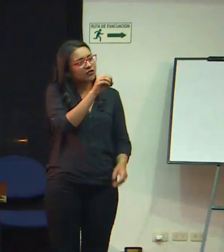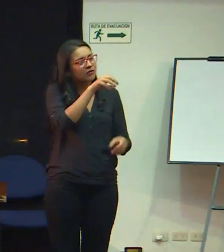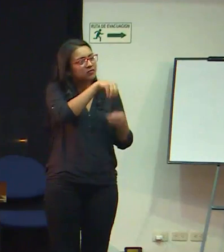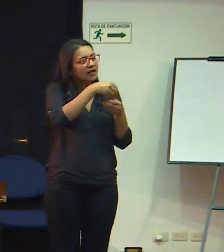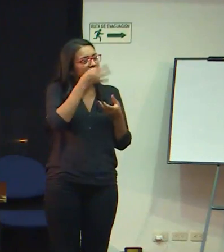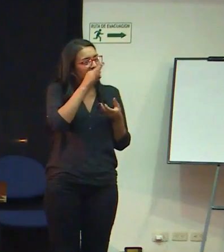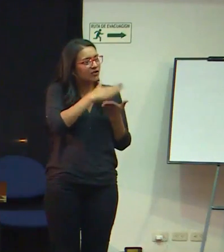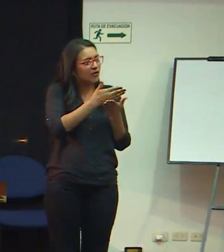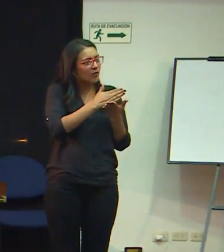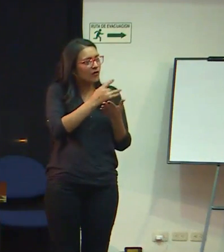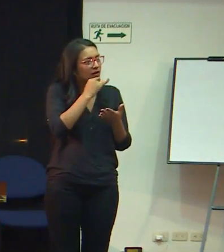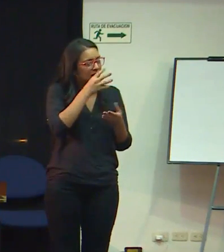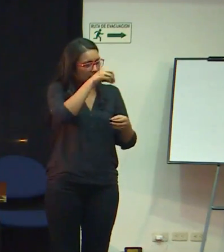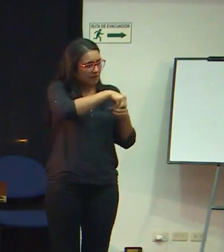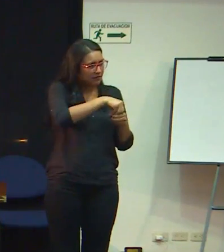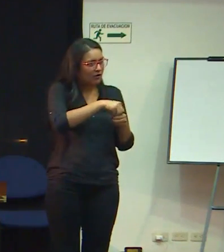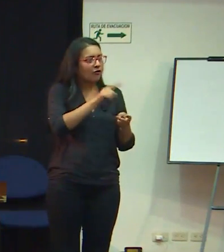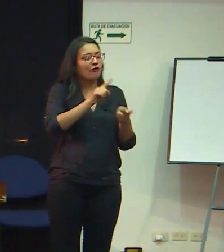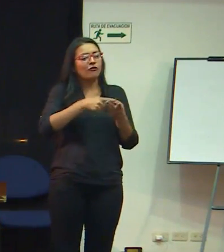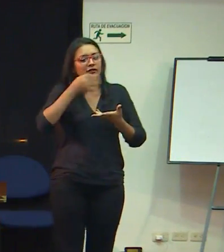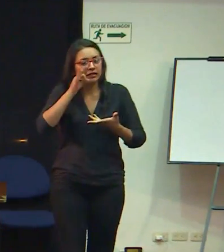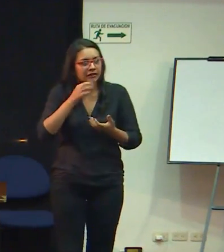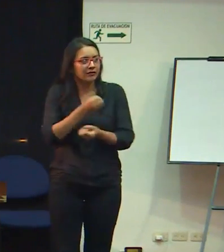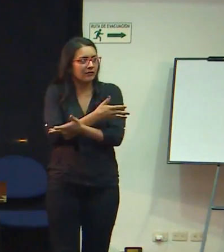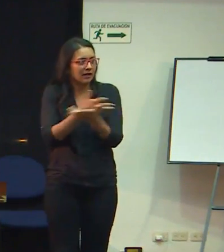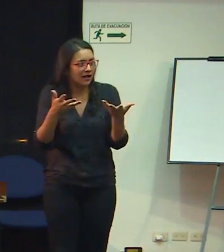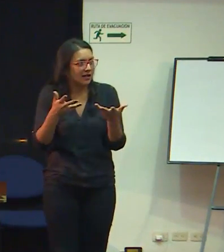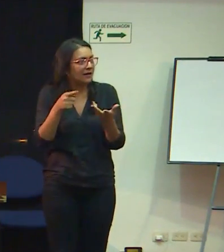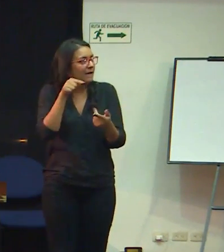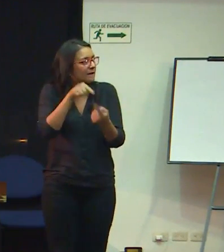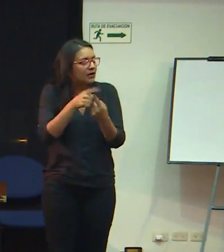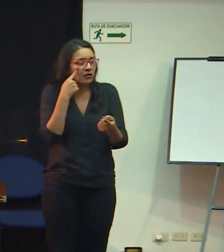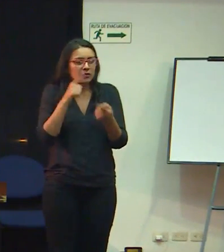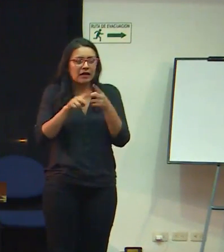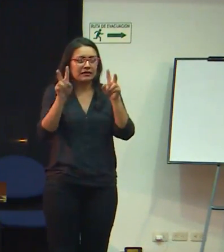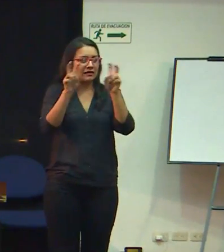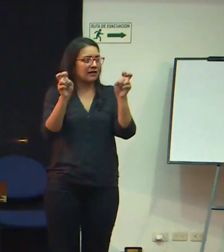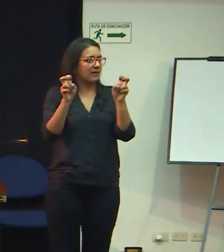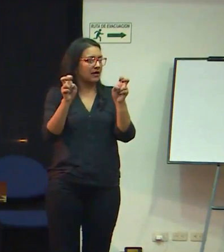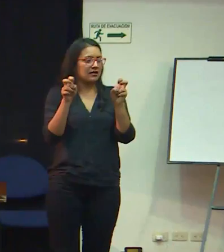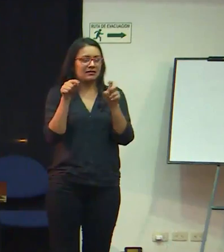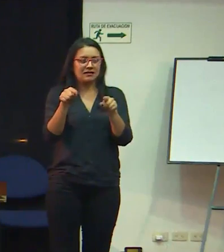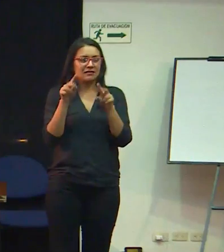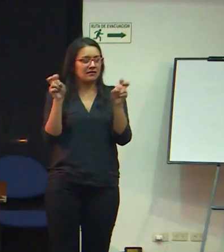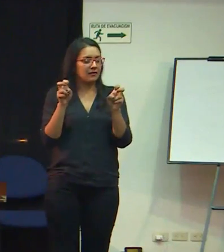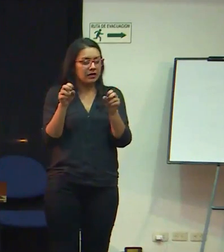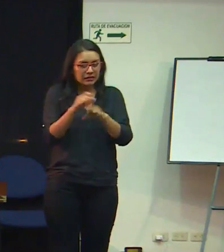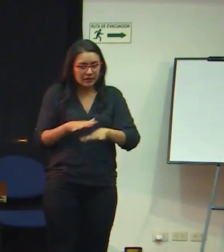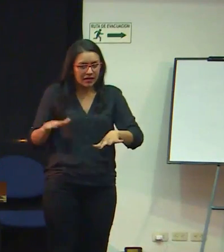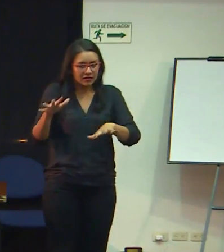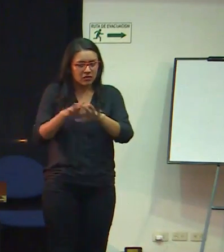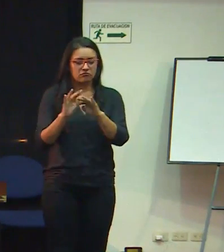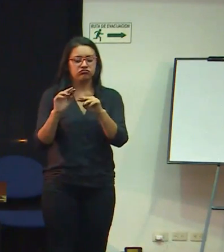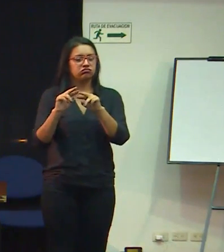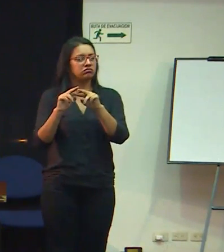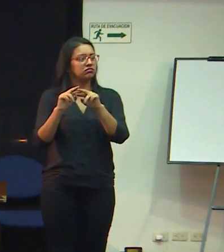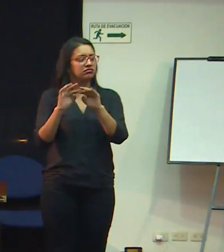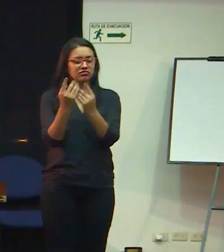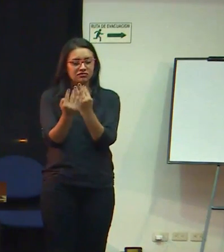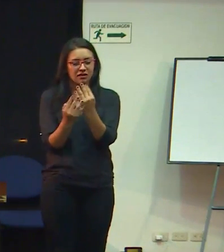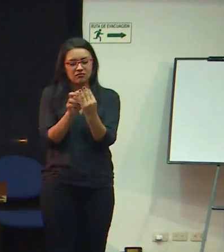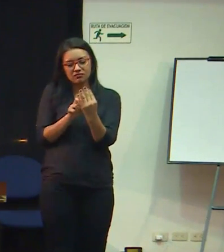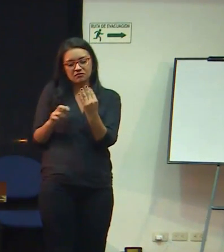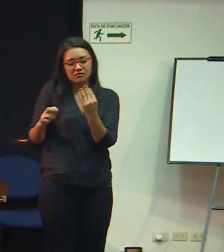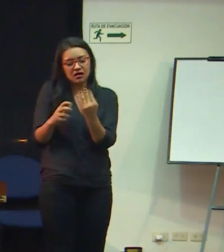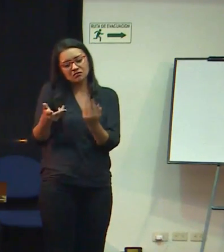escuchando música o lectura de poesía, pero que fuera todo en una temática. Esos espacios son necesarios volverlos a retomar, porque